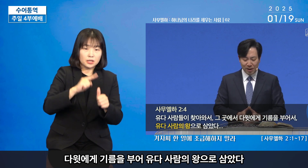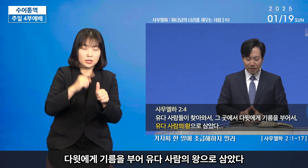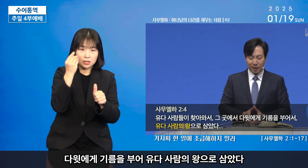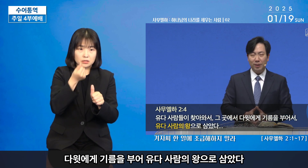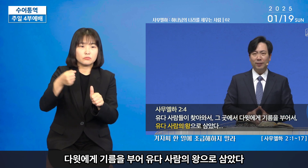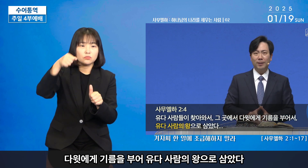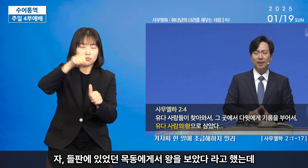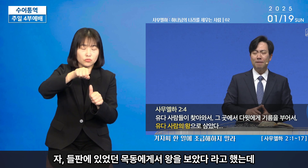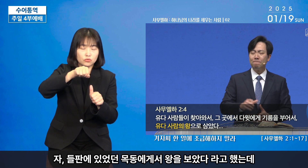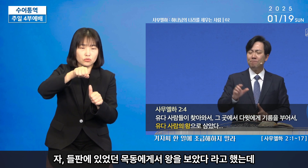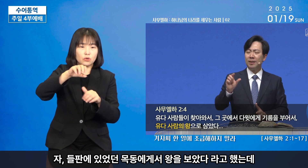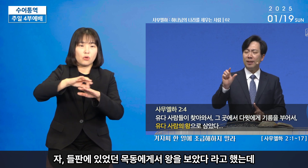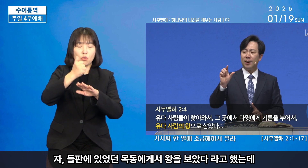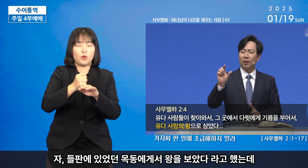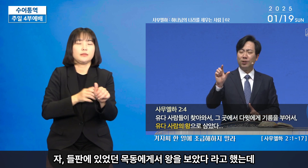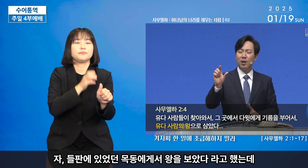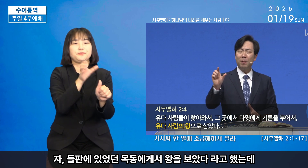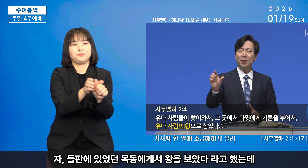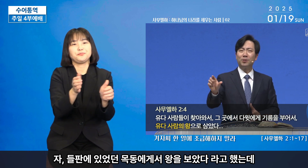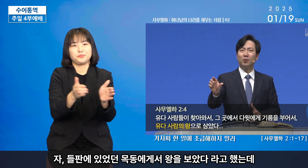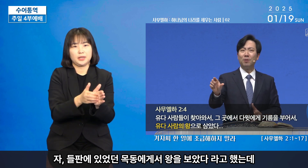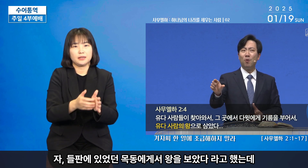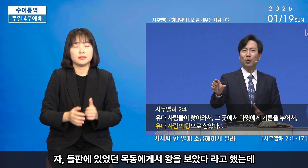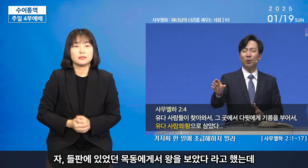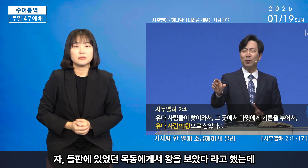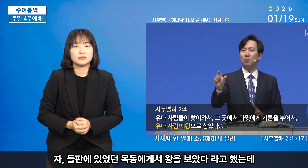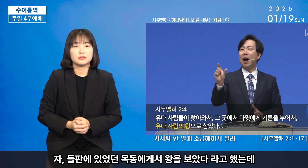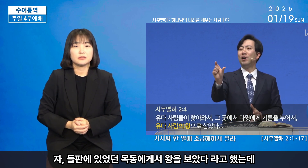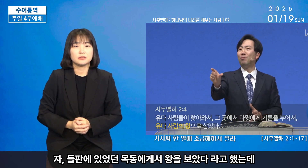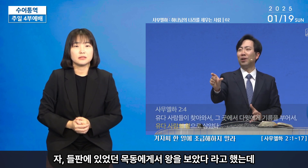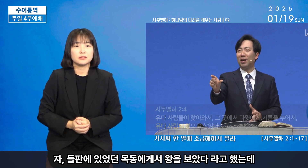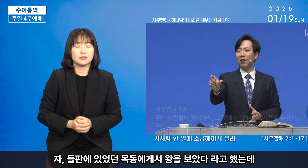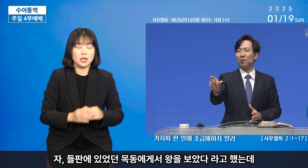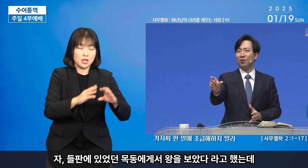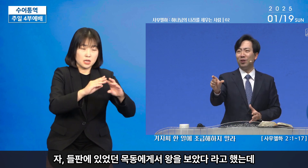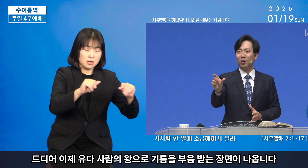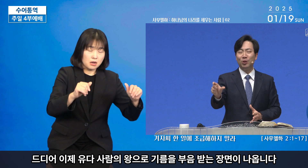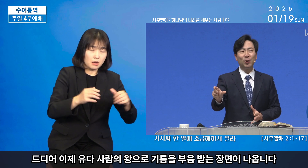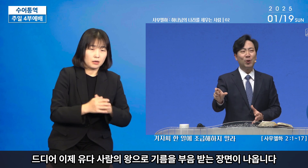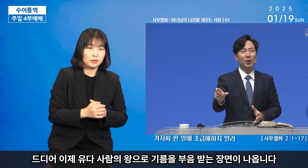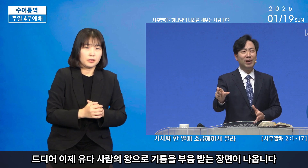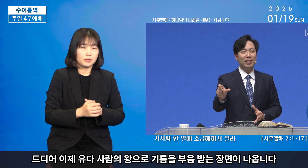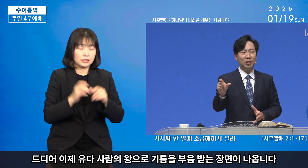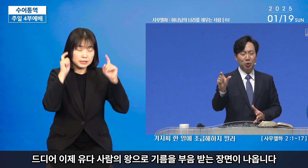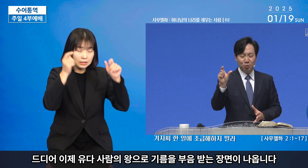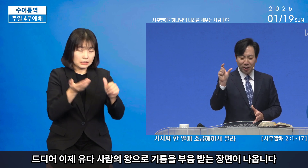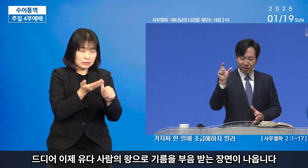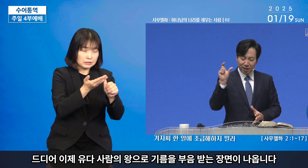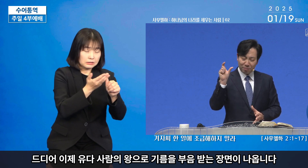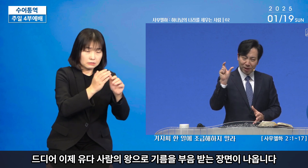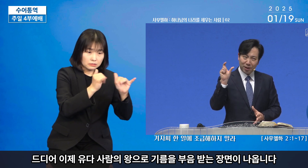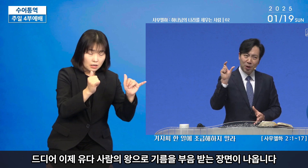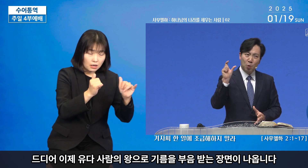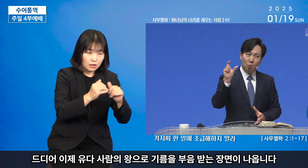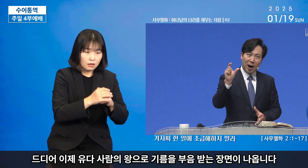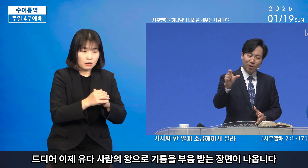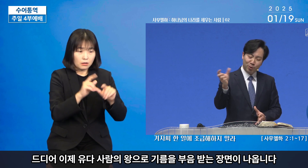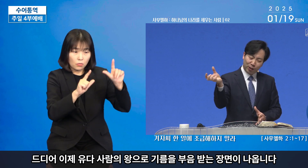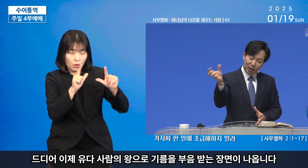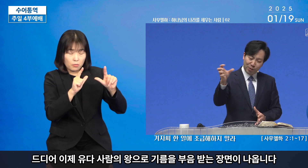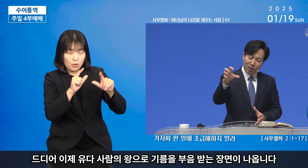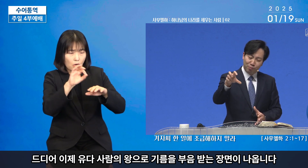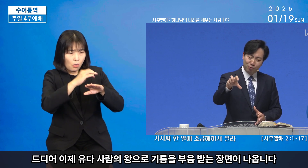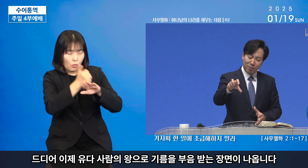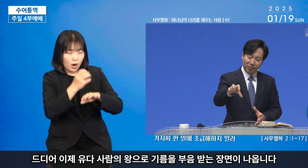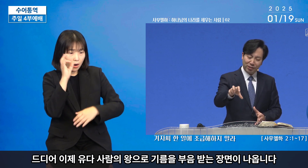왕으로 삼았다. 자, 들판에 있었던 목동에서 왕을 보았다라고 했는데 드디어 이제 유다 사람의